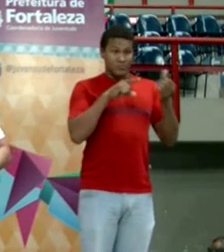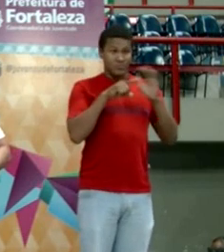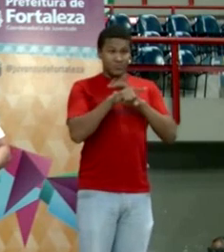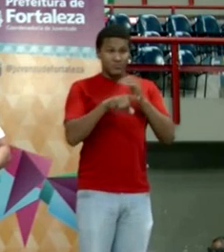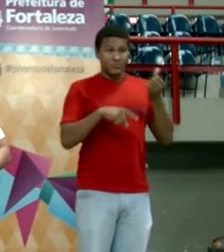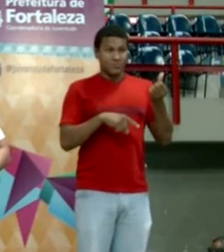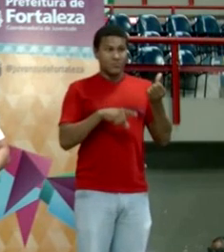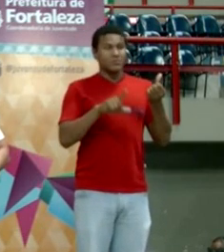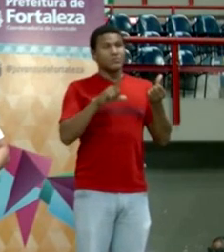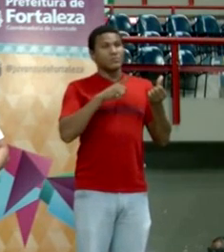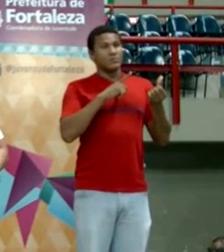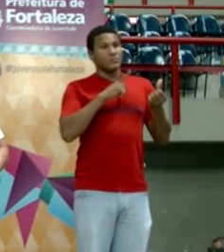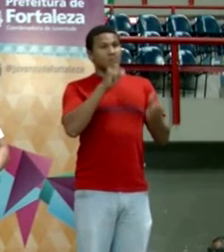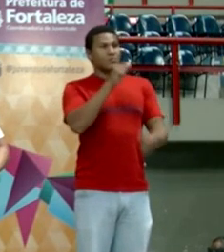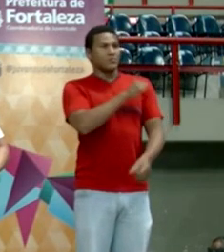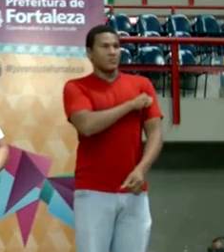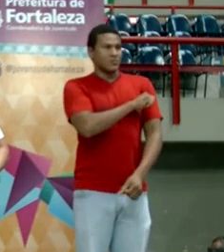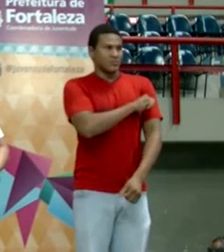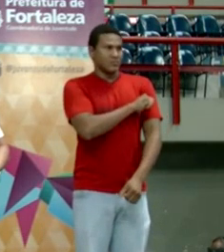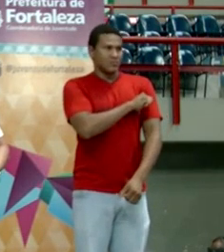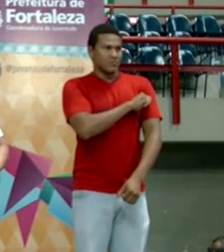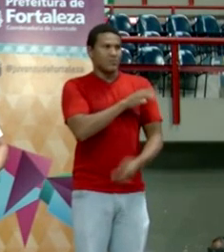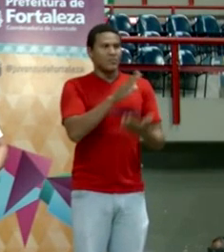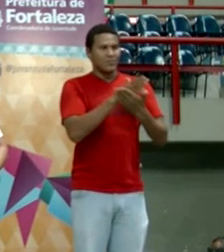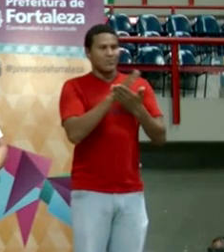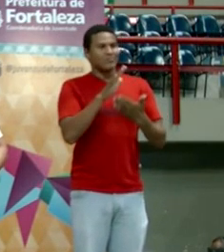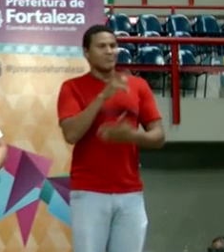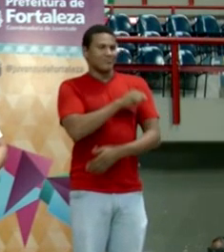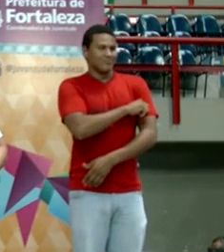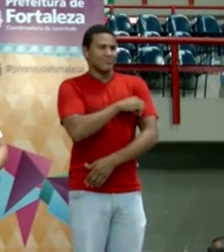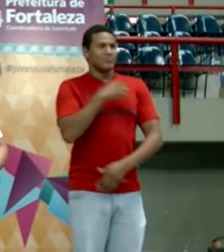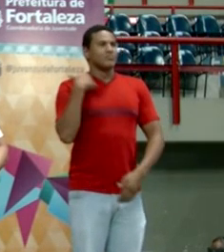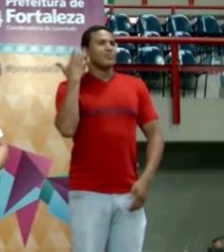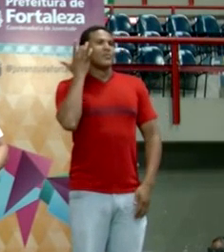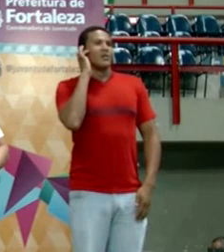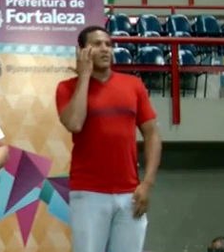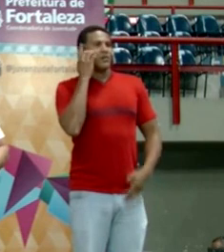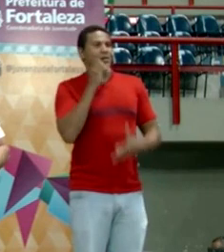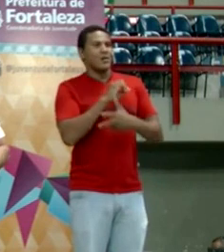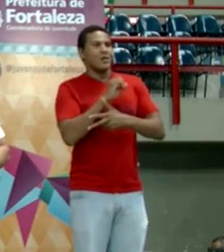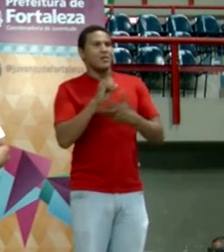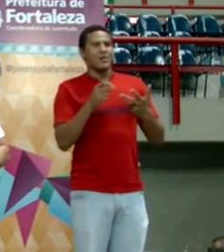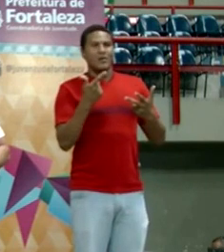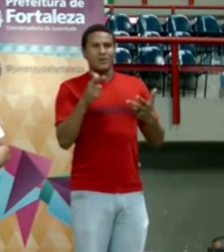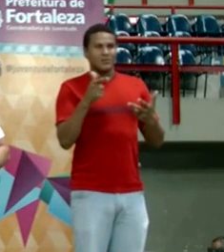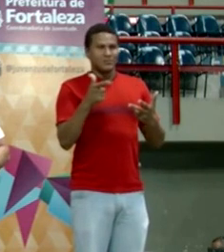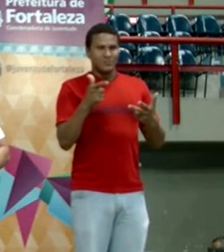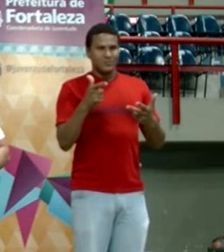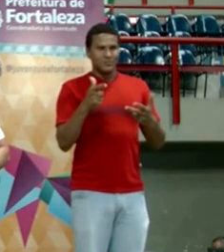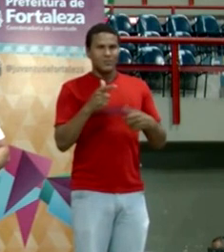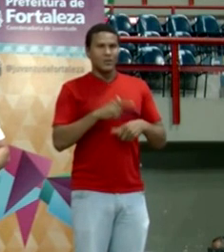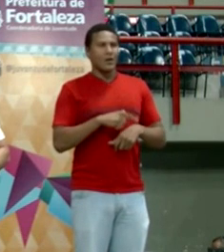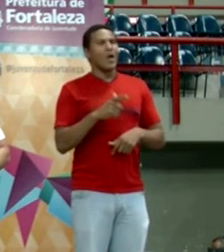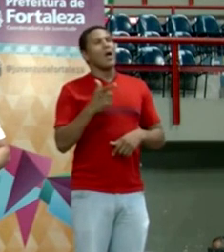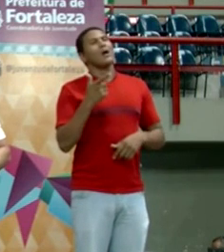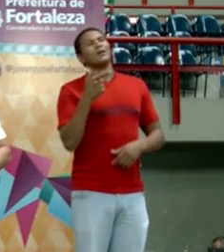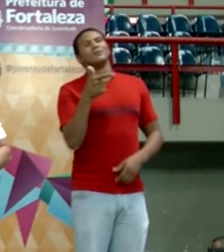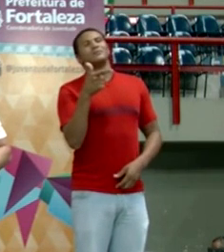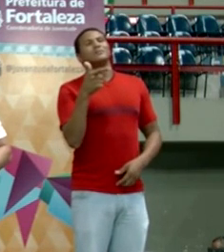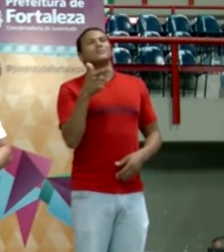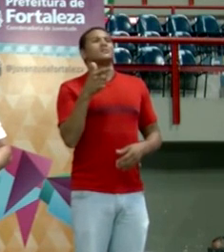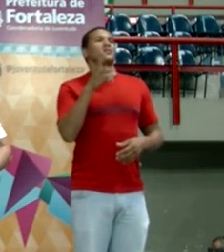tem aluno, vai usar achismo. Tem os alunos que acham que a prova do Enem não tem data. Não cai data